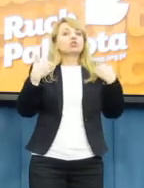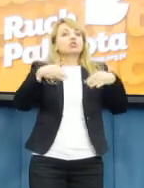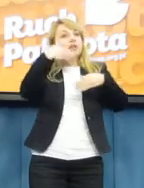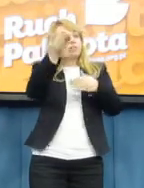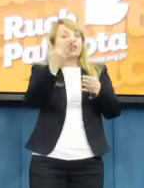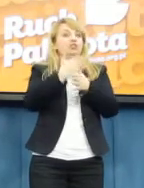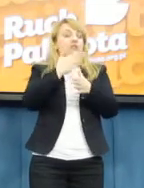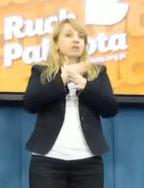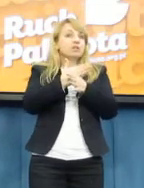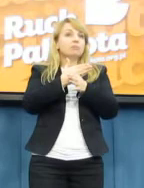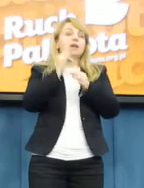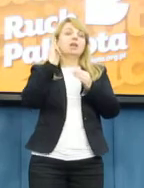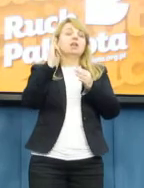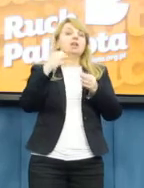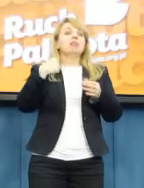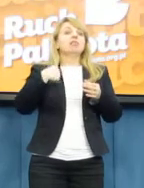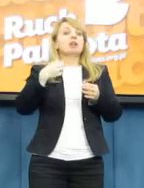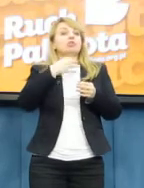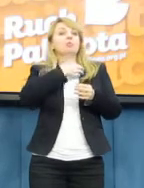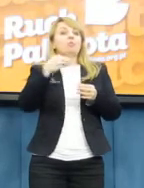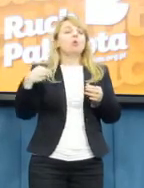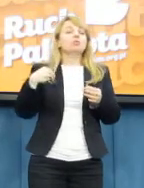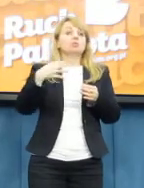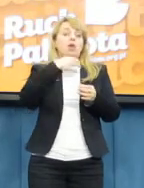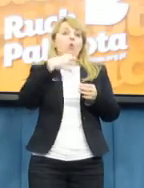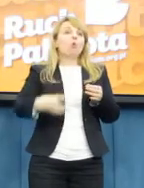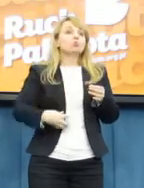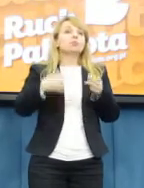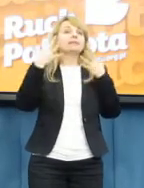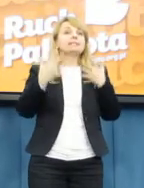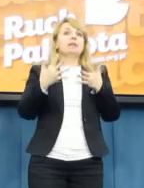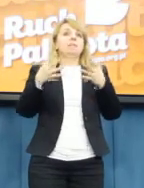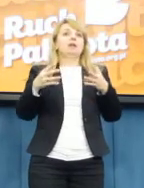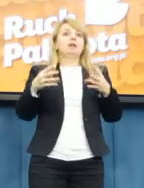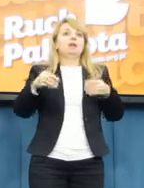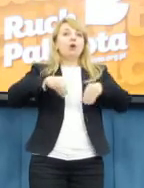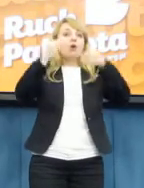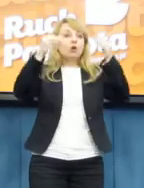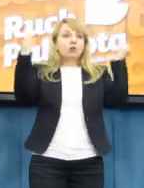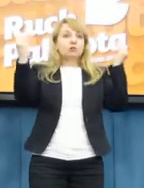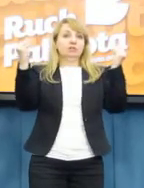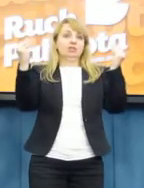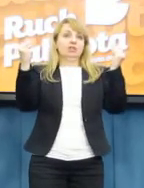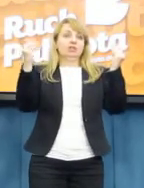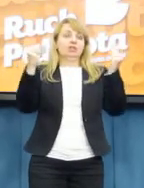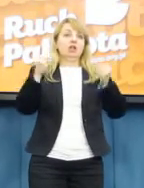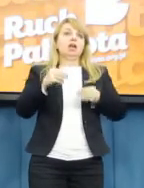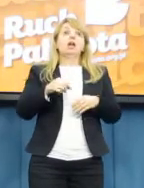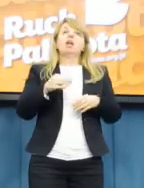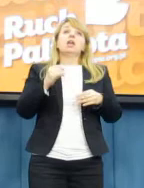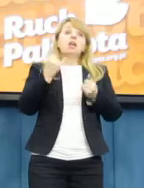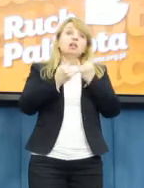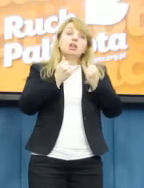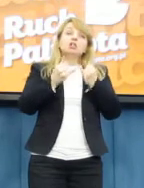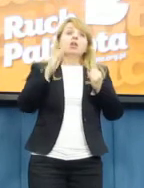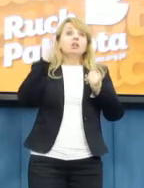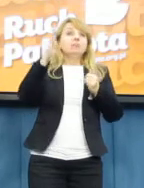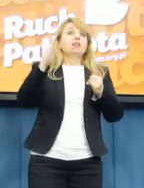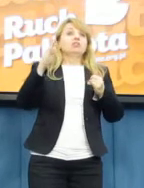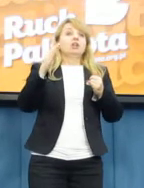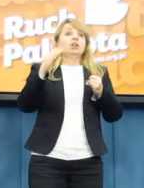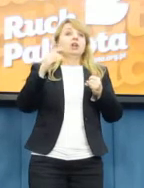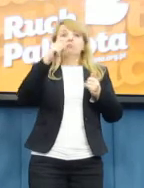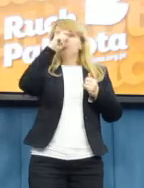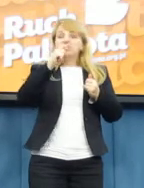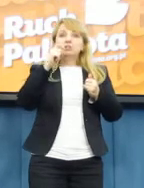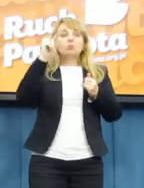gospodarkę. No i my to krytykujemy i ja Państwu gwarantuję, że będziemy dalej postępować w ten sam sposób. Jeśli będzie jakiś zły pomysł ministra Lasowskiego, to będziemy to